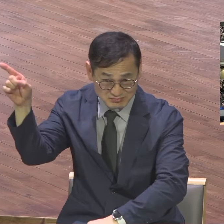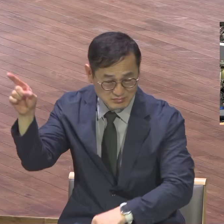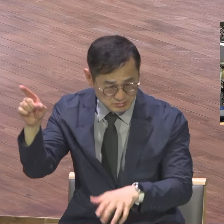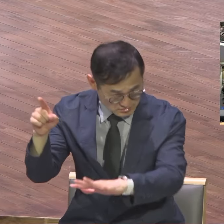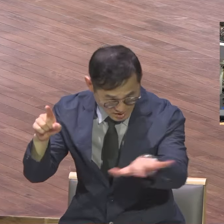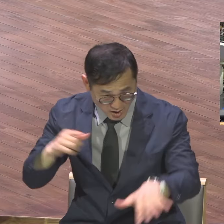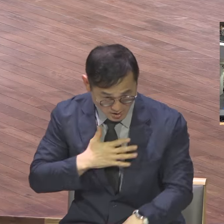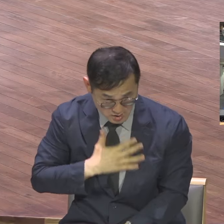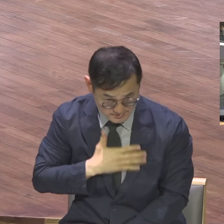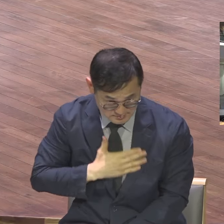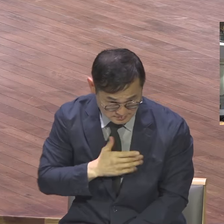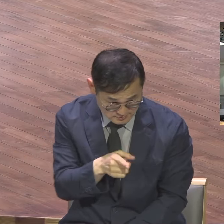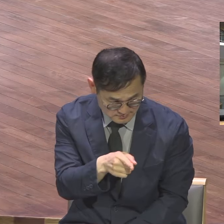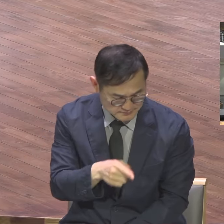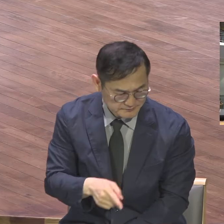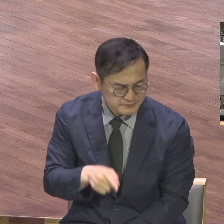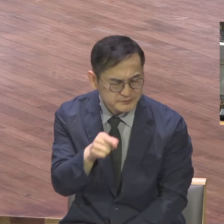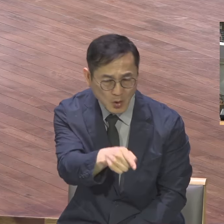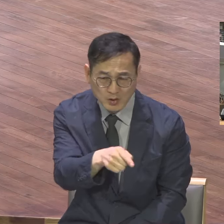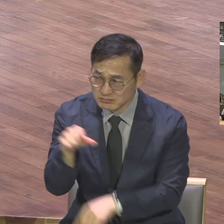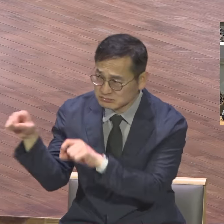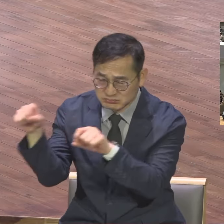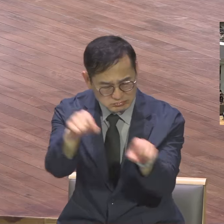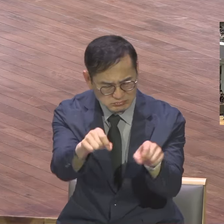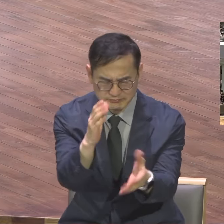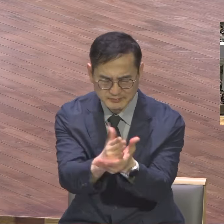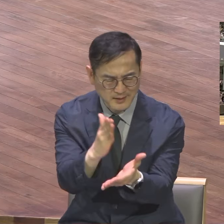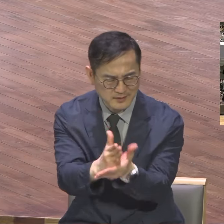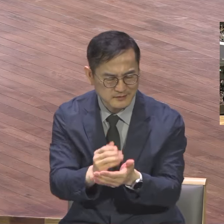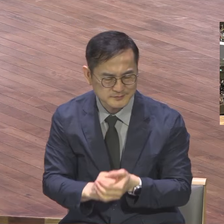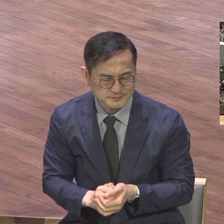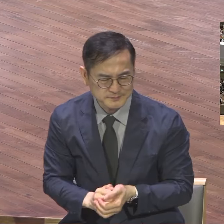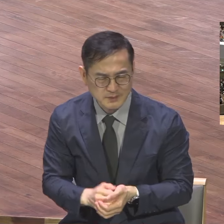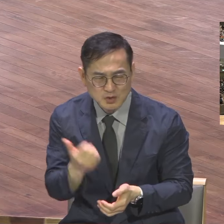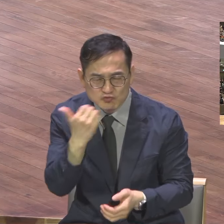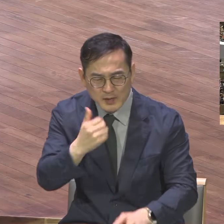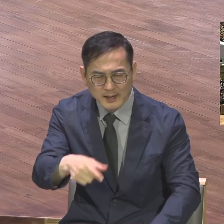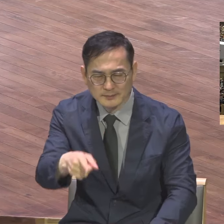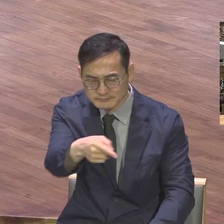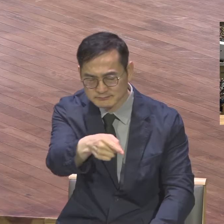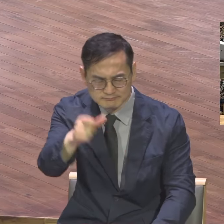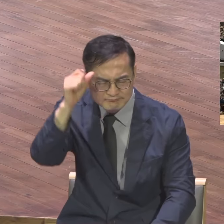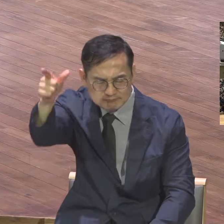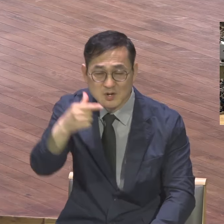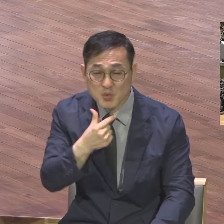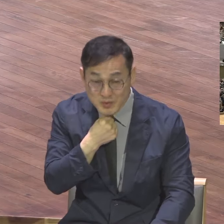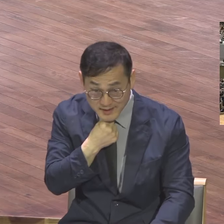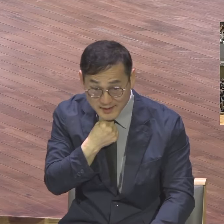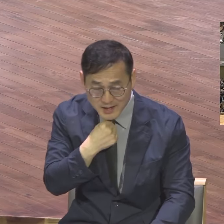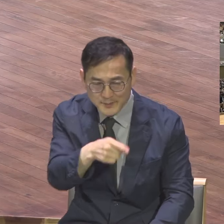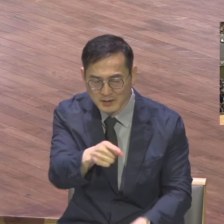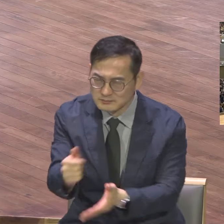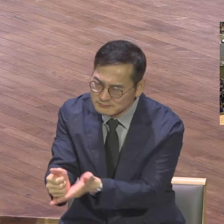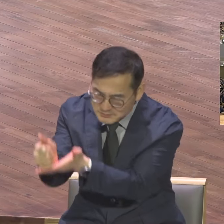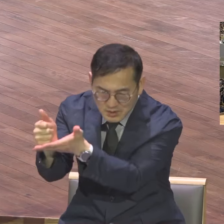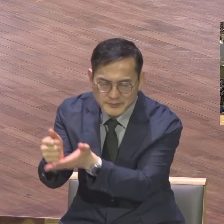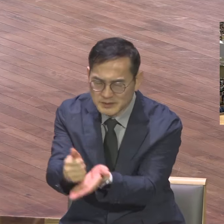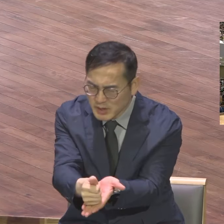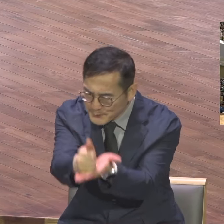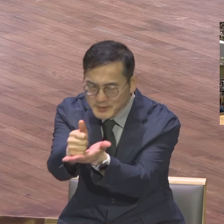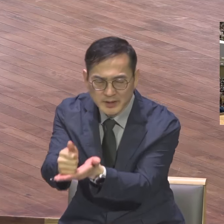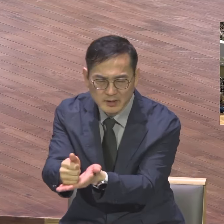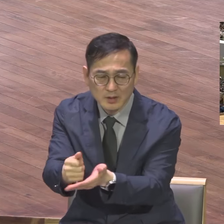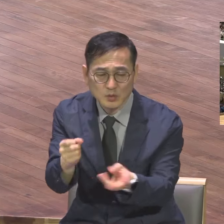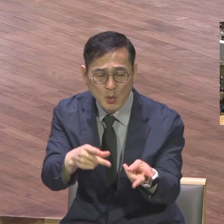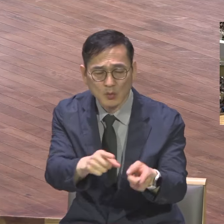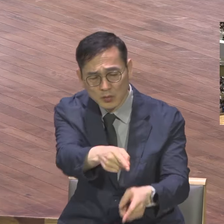너희가 알거니와 너희 중에는 그렇지 않을지니 너희 중에 누구든지 크고자 하는 자는 너희를 섬기는 자가 되고